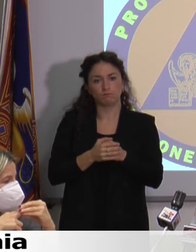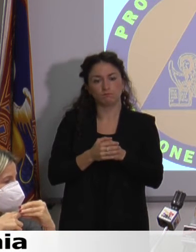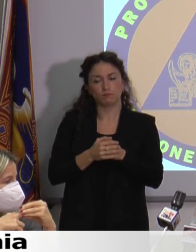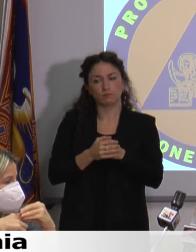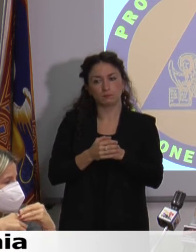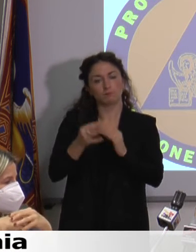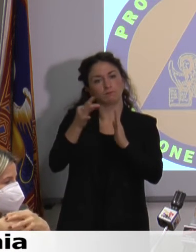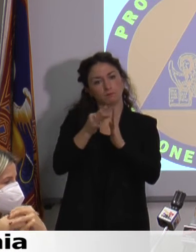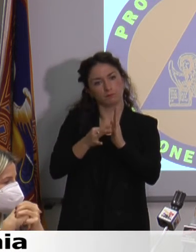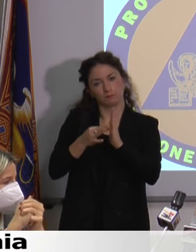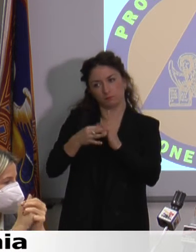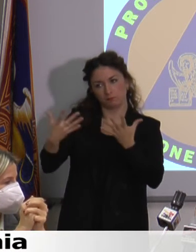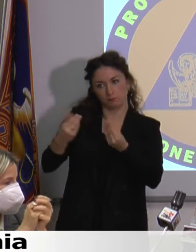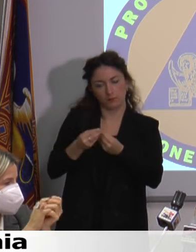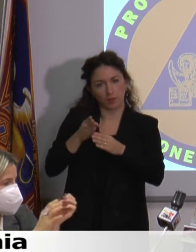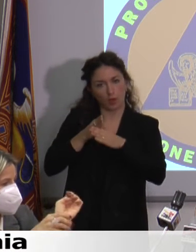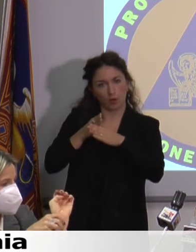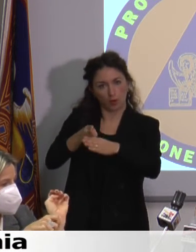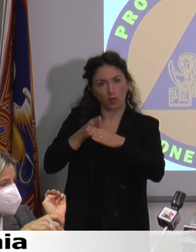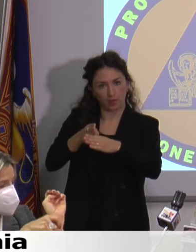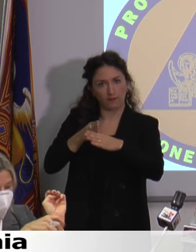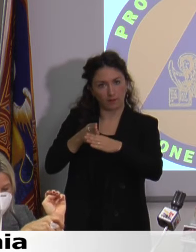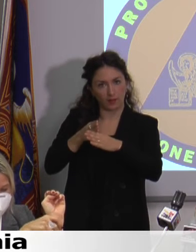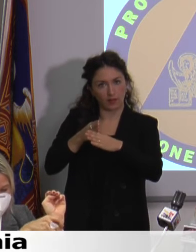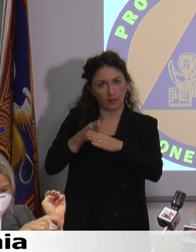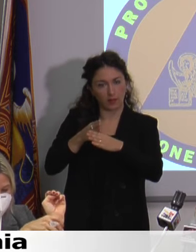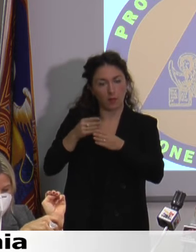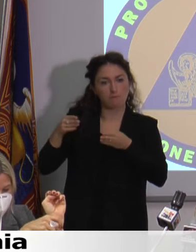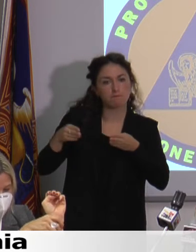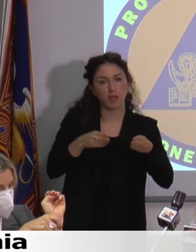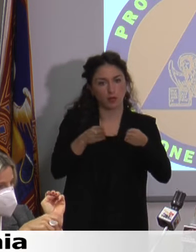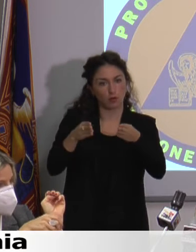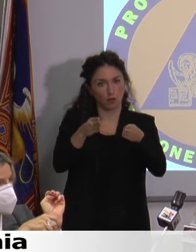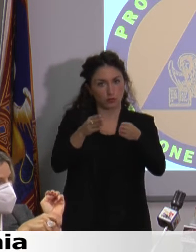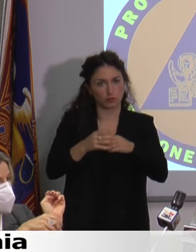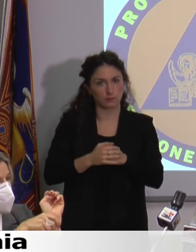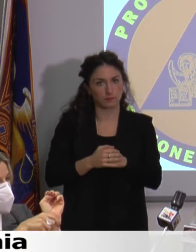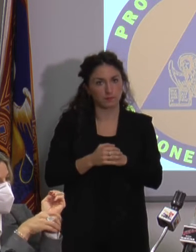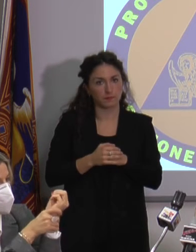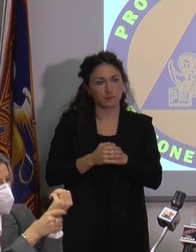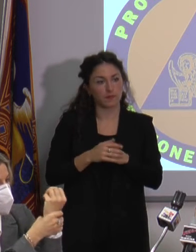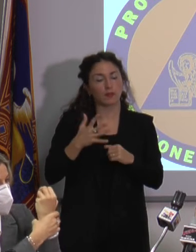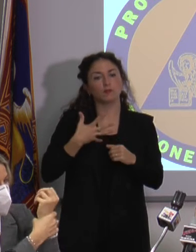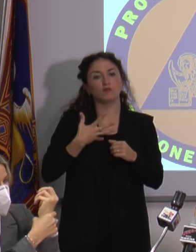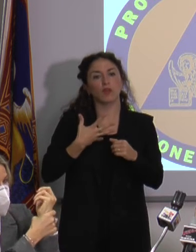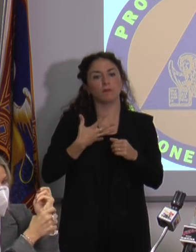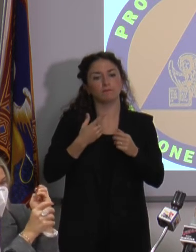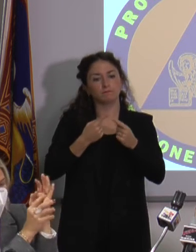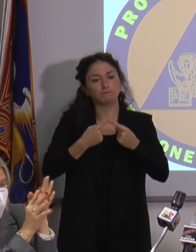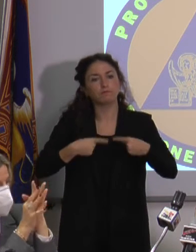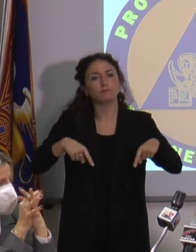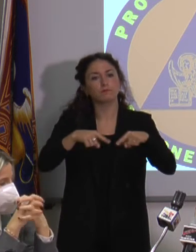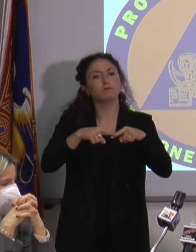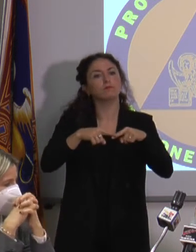e quindi condividiamo questa esperienza questo percorso diciamo con un board un esecutivo un board